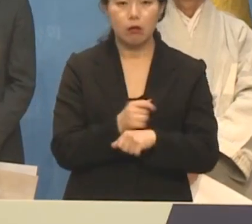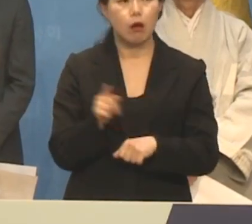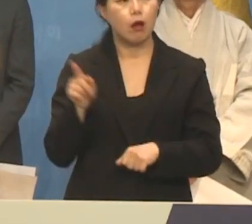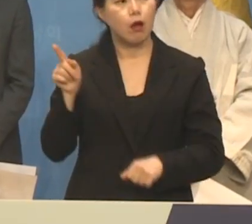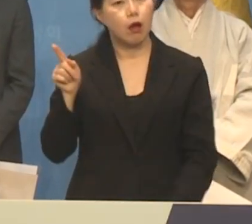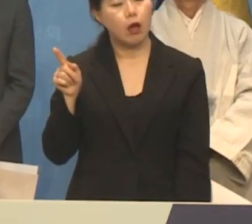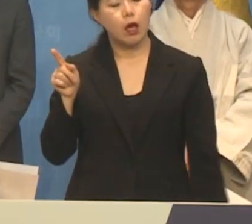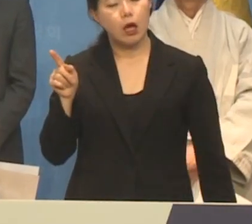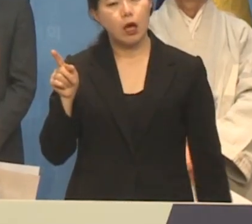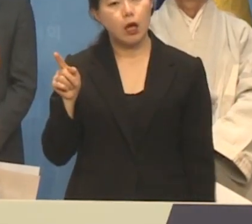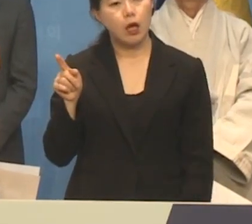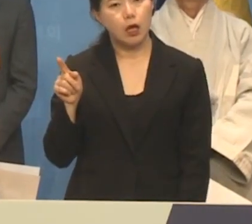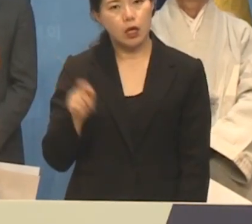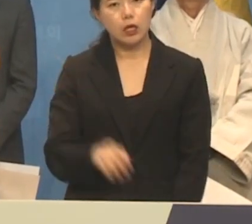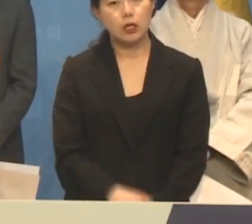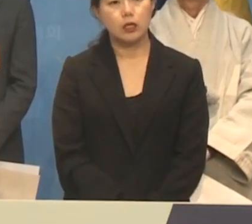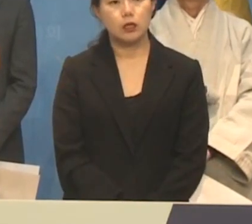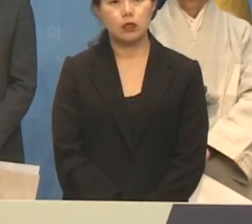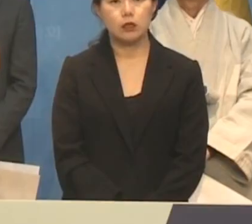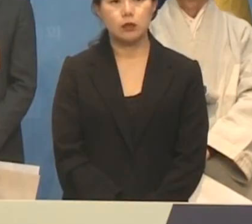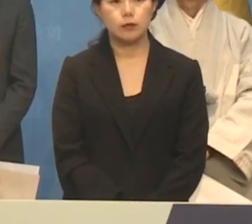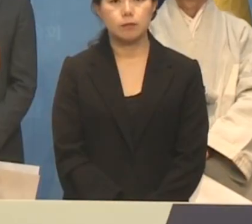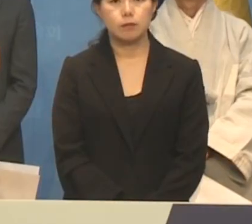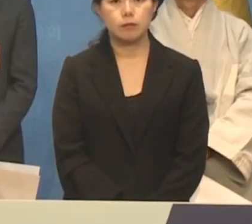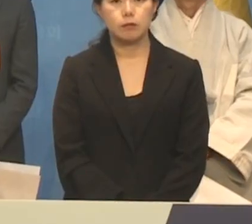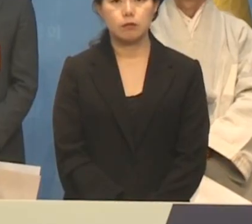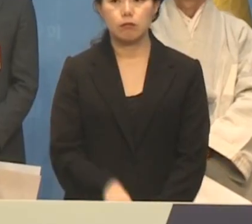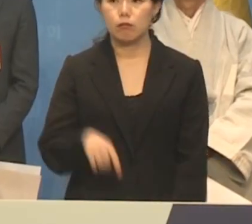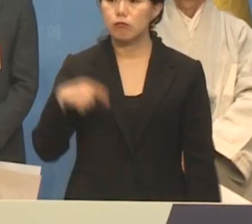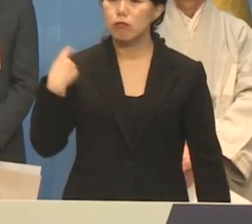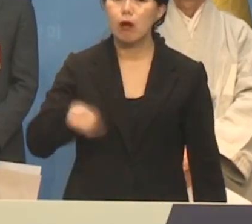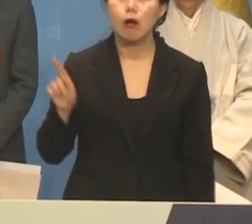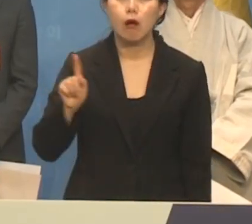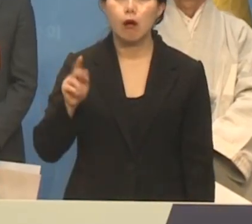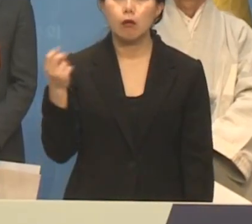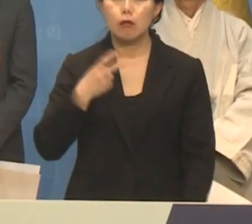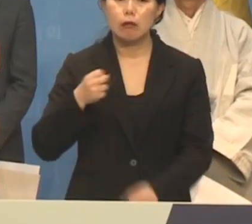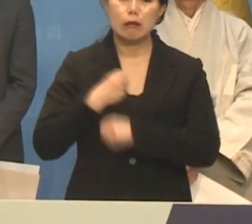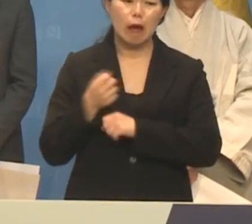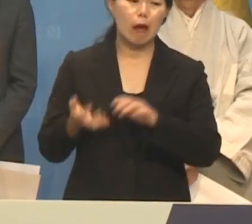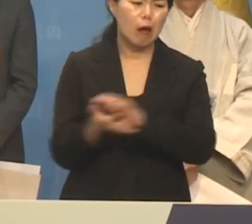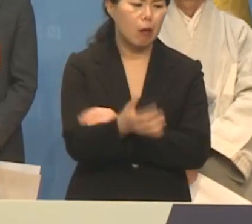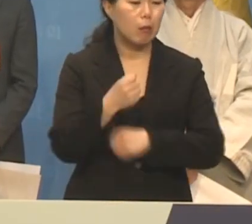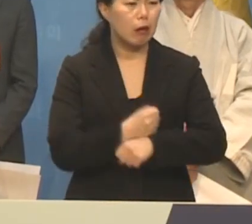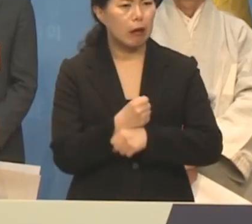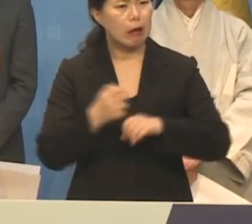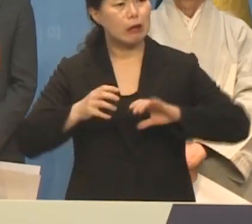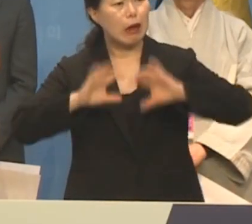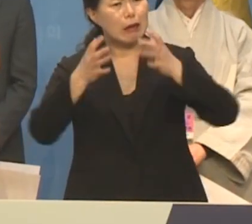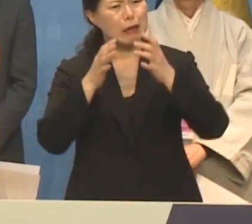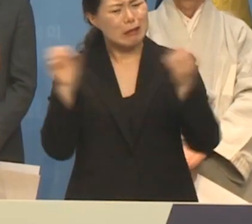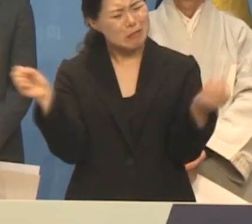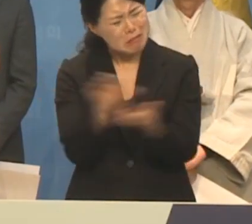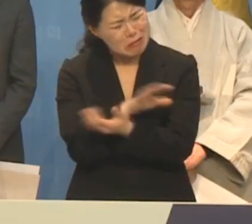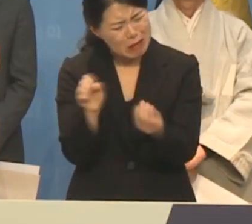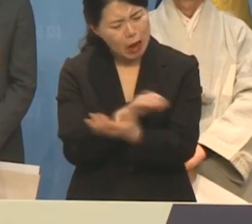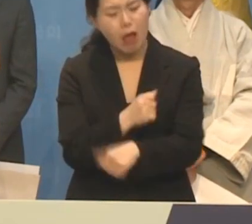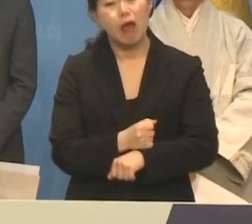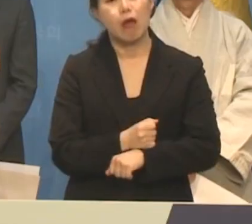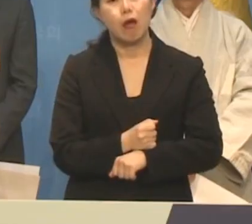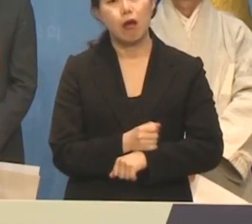했던 사람들은 본 받았는지 그런 계엄령을 또 내가지고 이렇게 세상을 시끄럽게 뒤집어 놓았습니다.